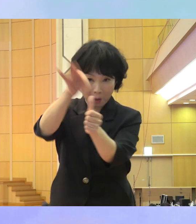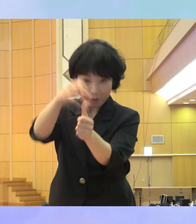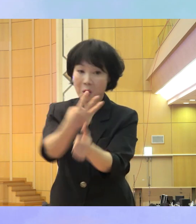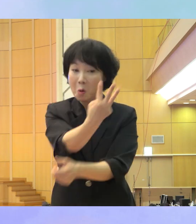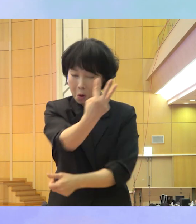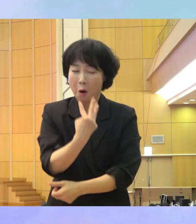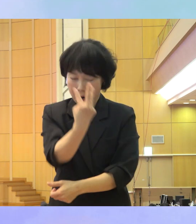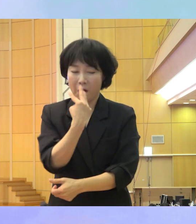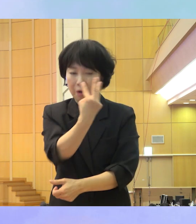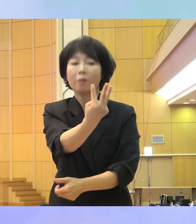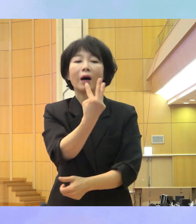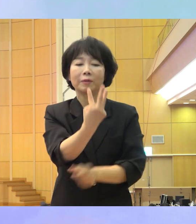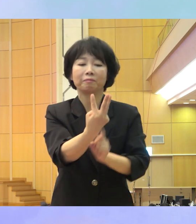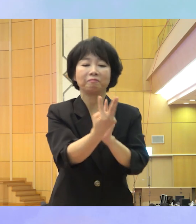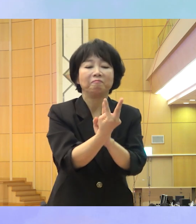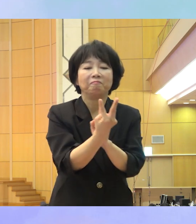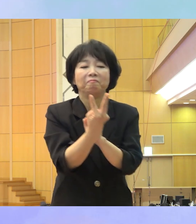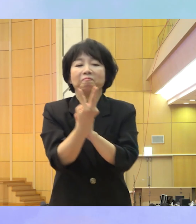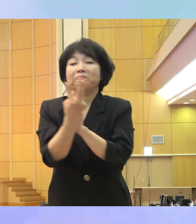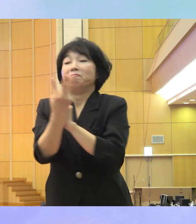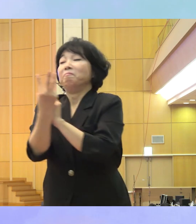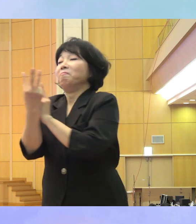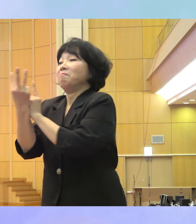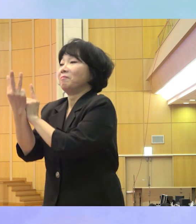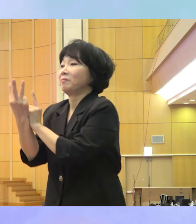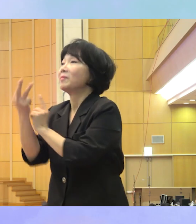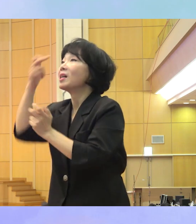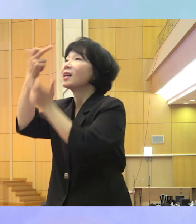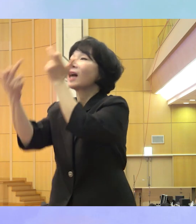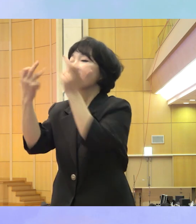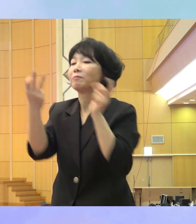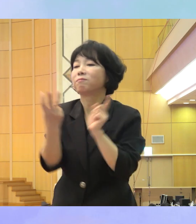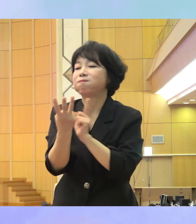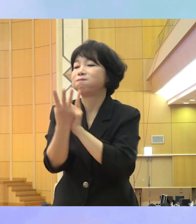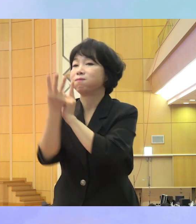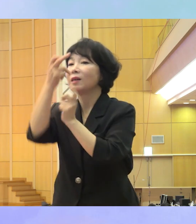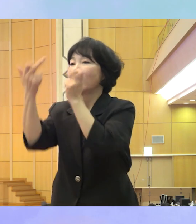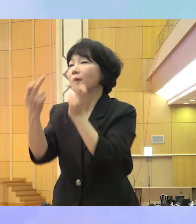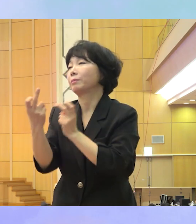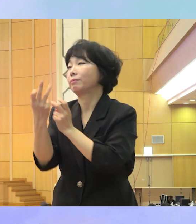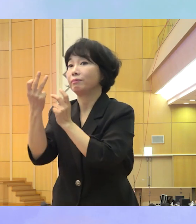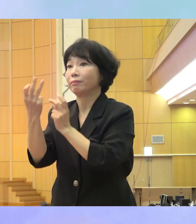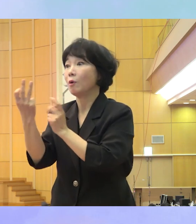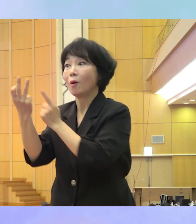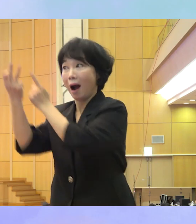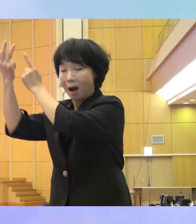산에 꼭대기에 올라가서 기도했어요. 갑자기 예수님에게